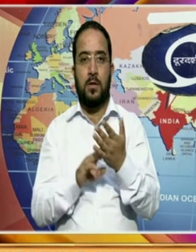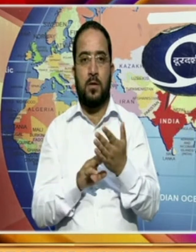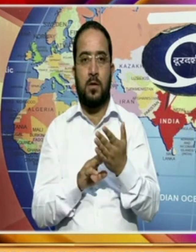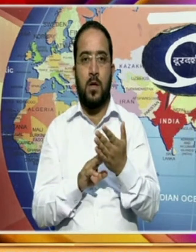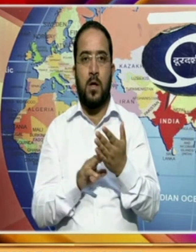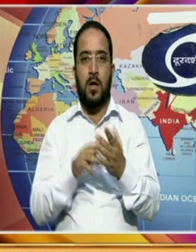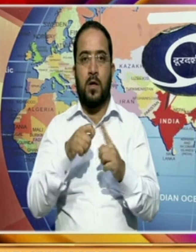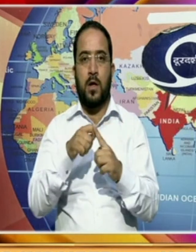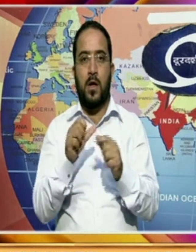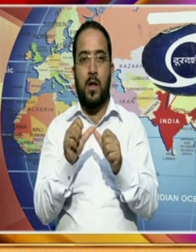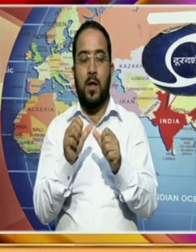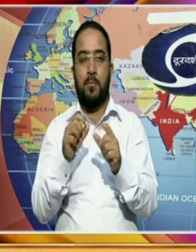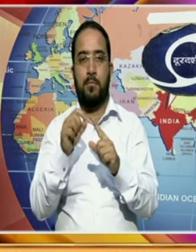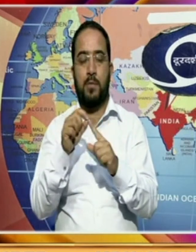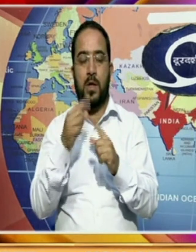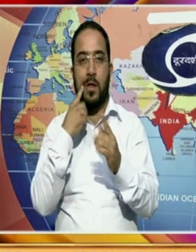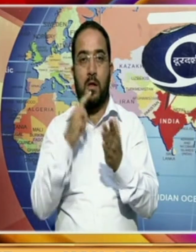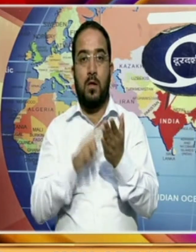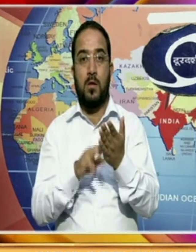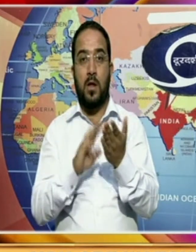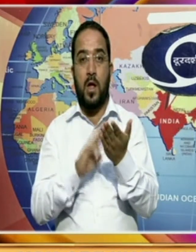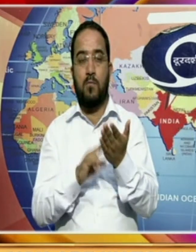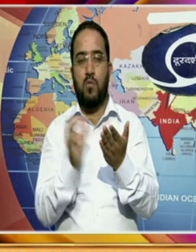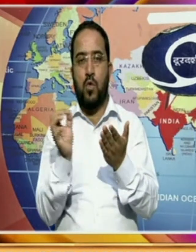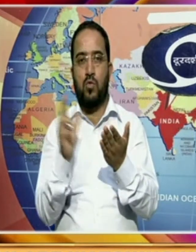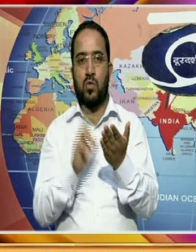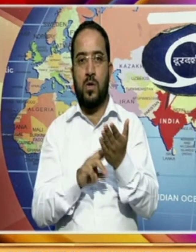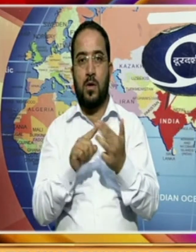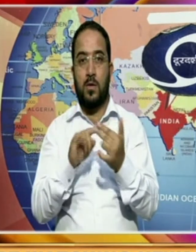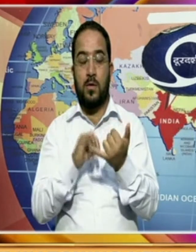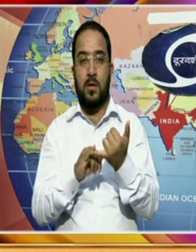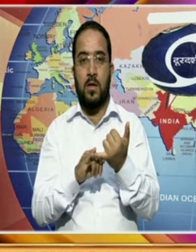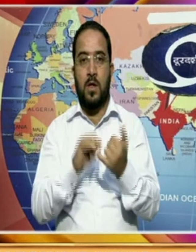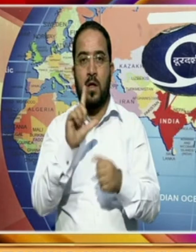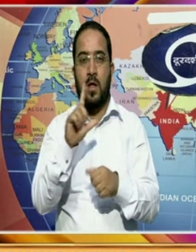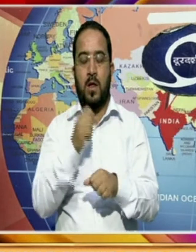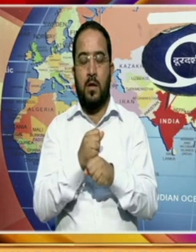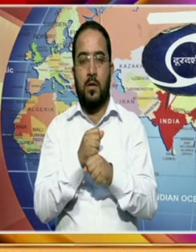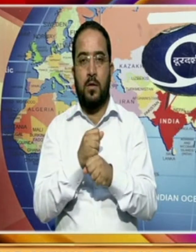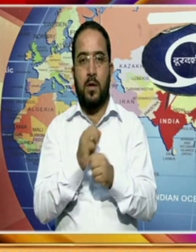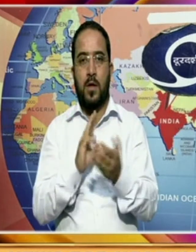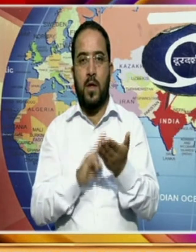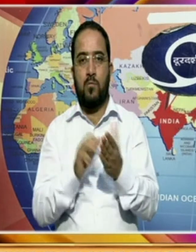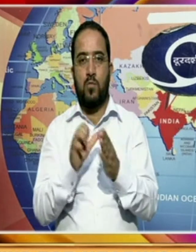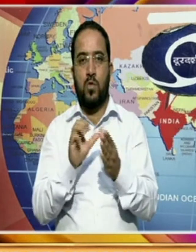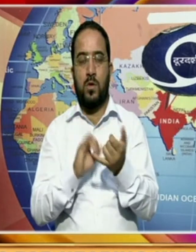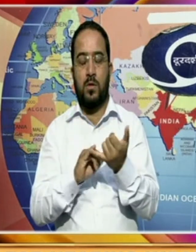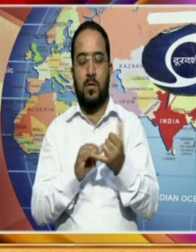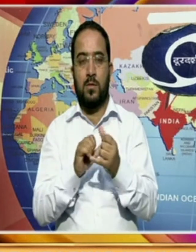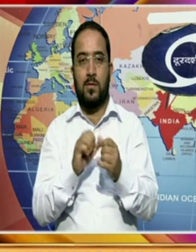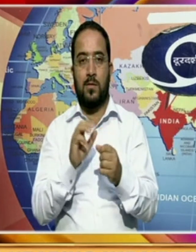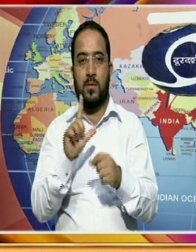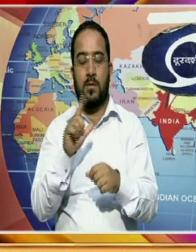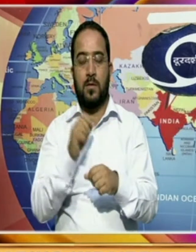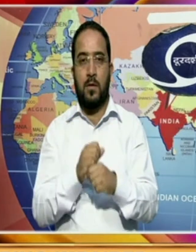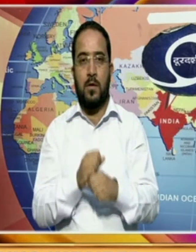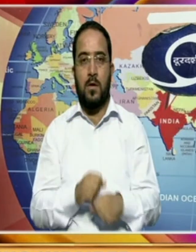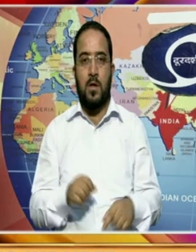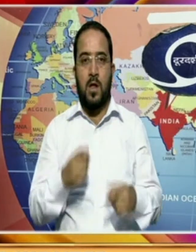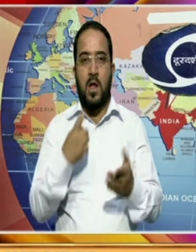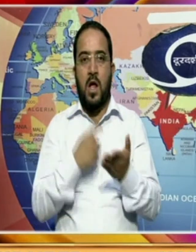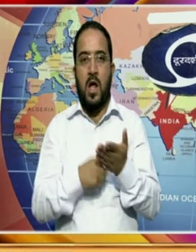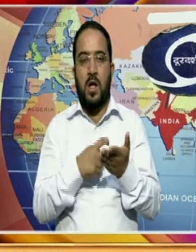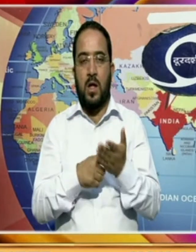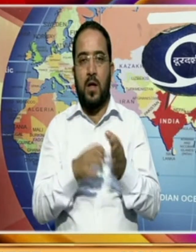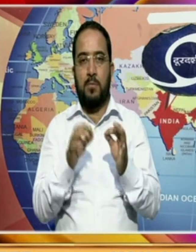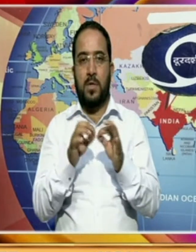कपिल मोरेश्वर पाटिल, जम्मू कश्मीर के लेफ्टिनेंट गवर्नर मनोज सिन्हा, उनके मुशीर आर